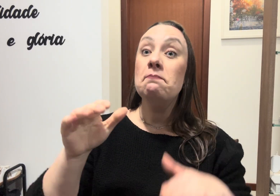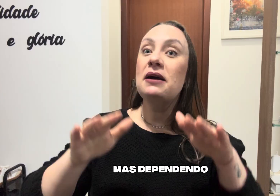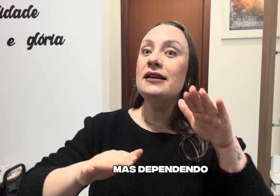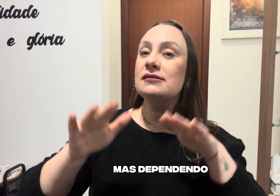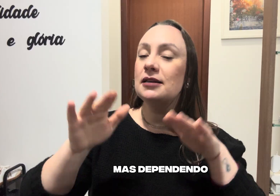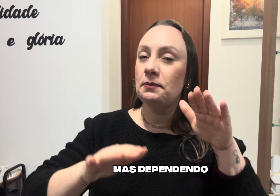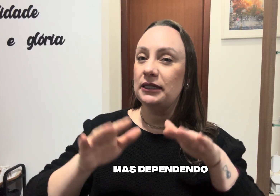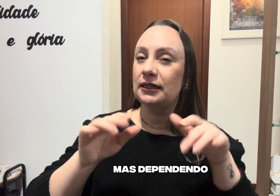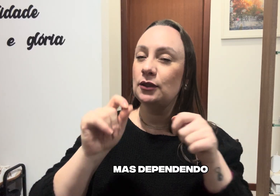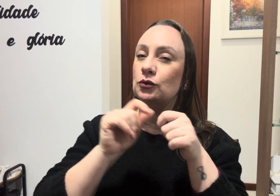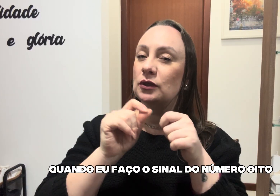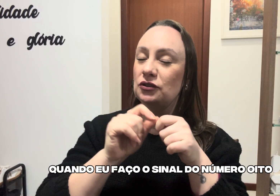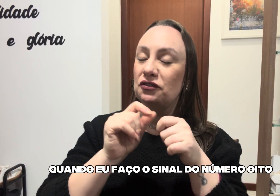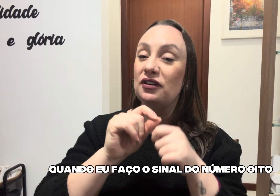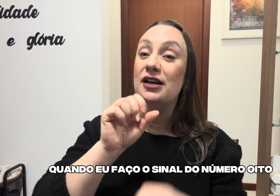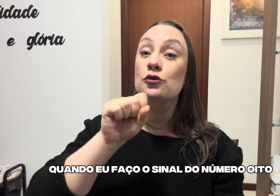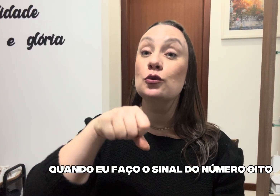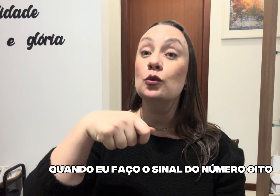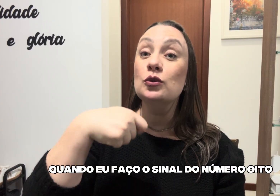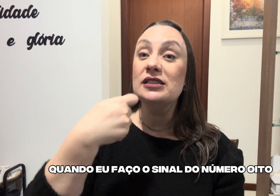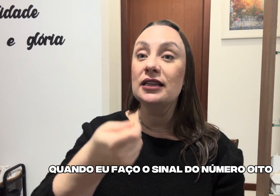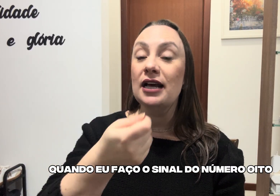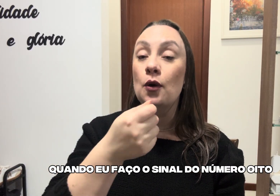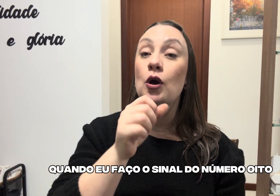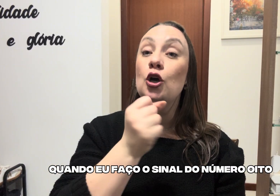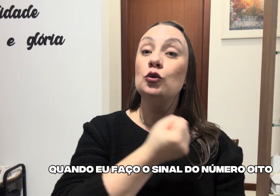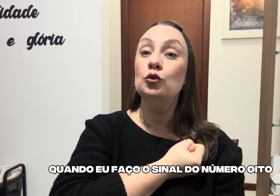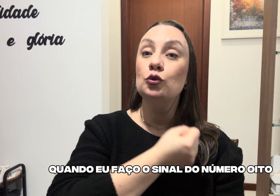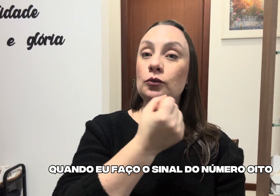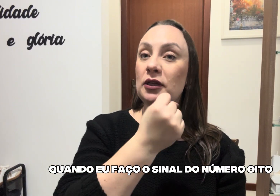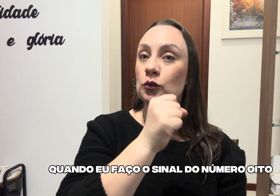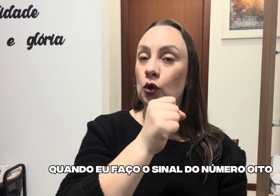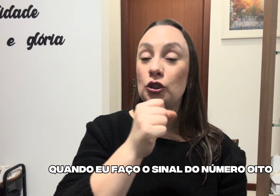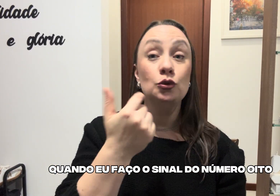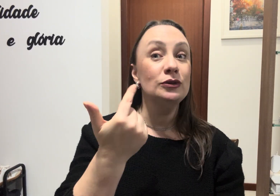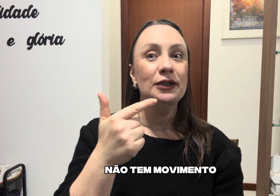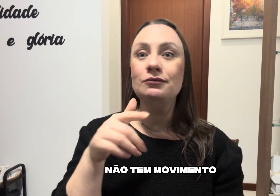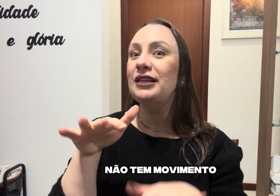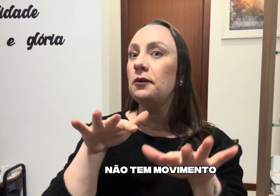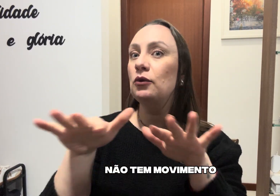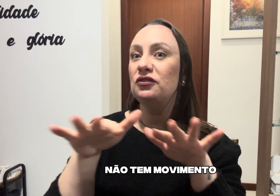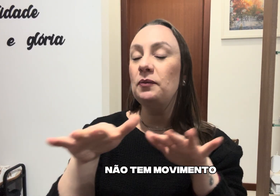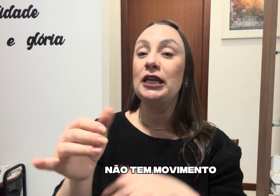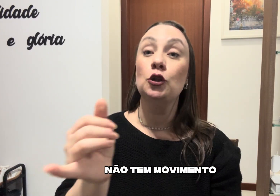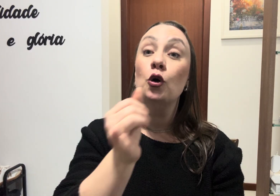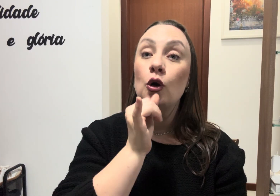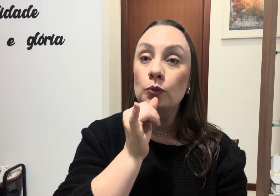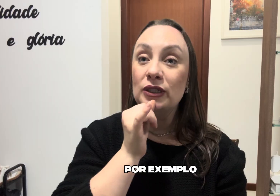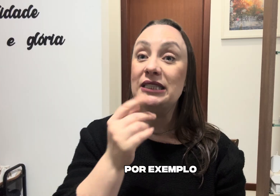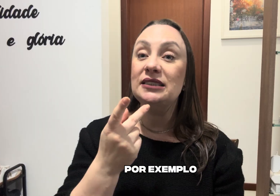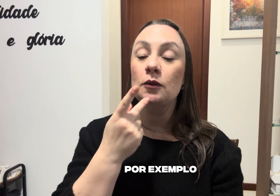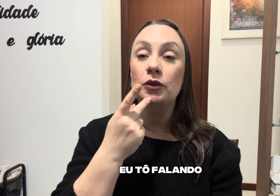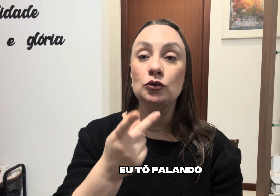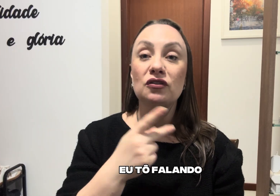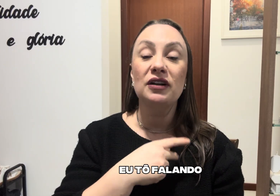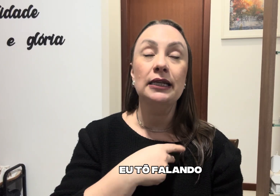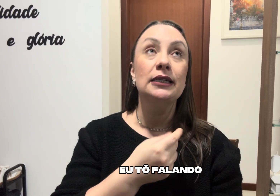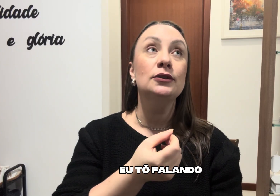Mas dependendo quando eu faço, o sinal do número 8 não tem movimento. Por exemplo, eu tô